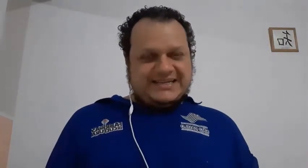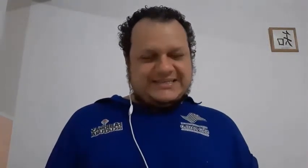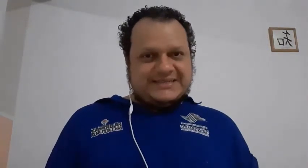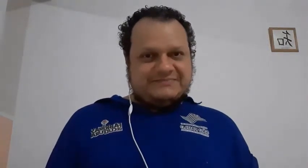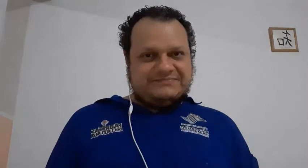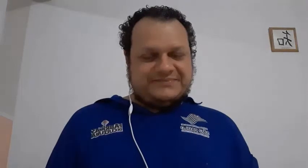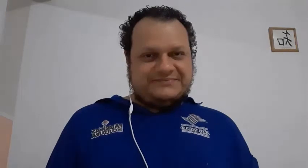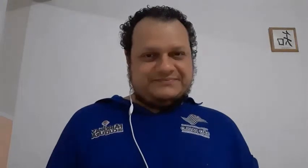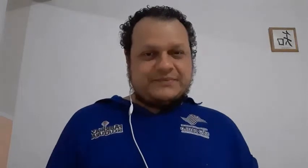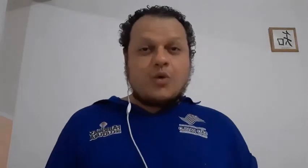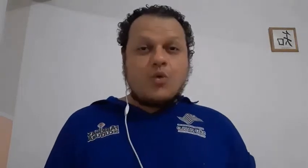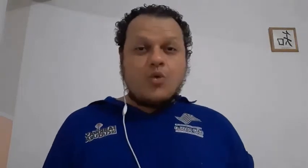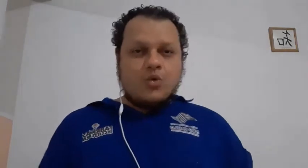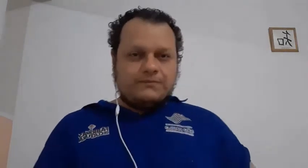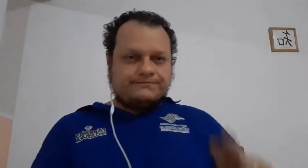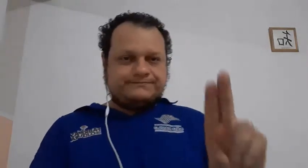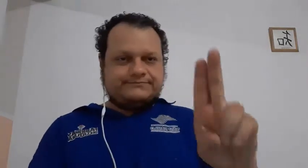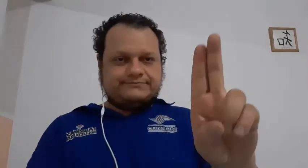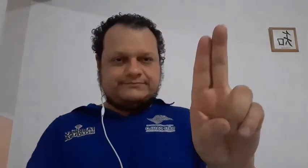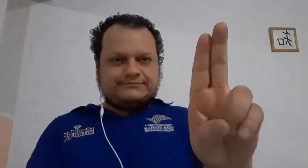Beleza? U.